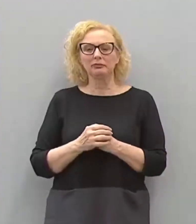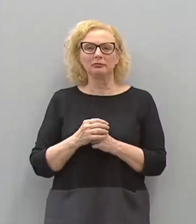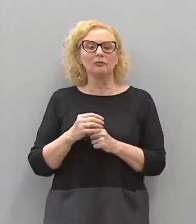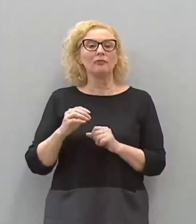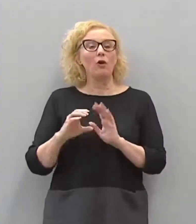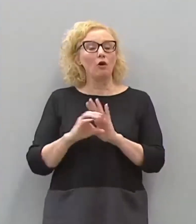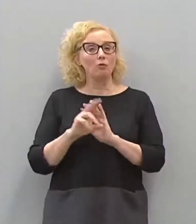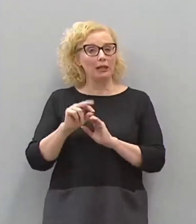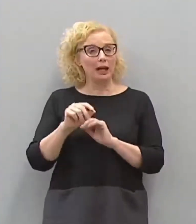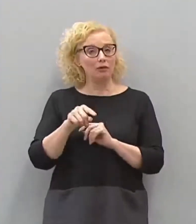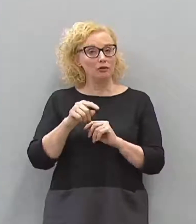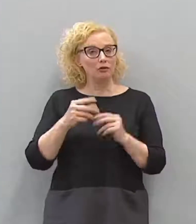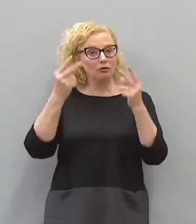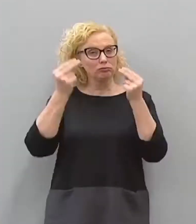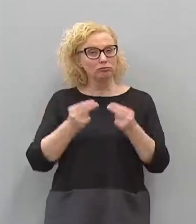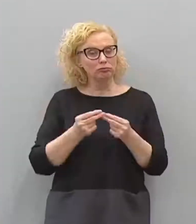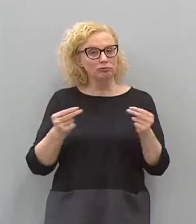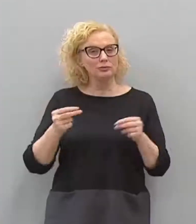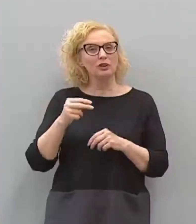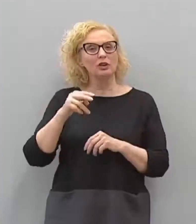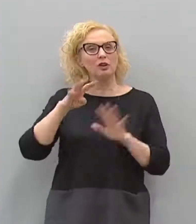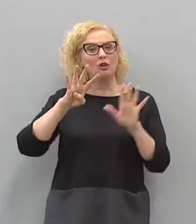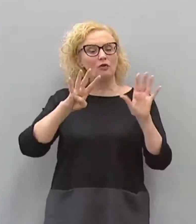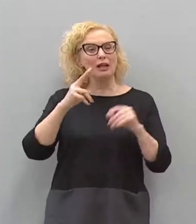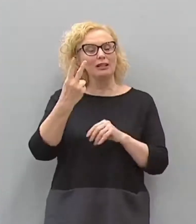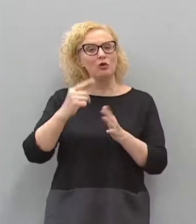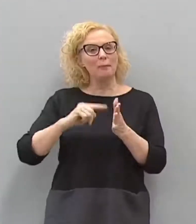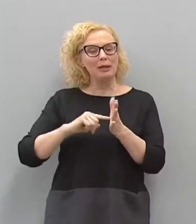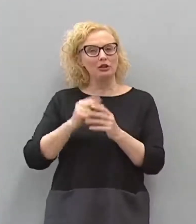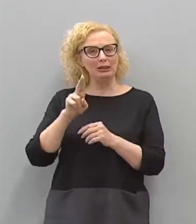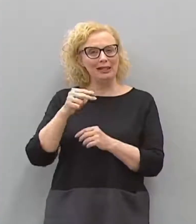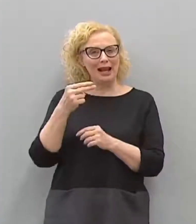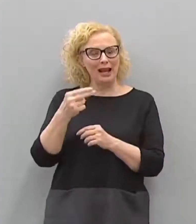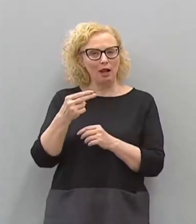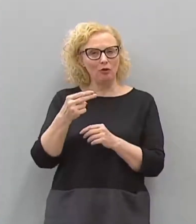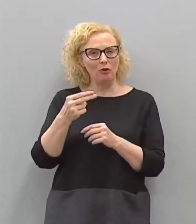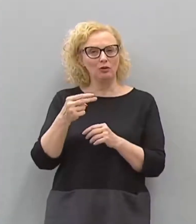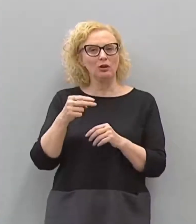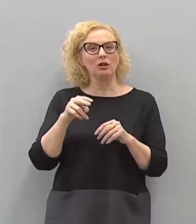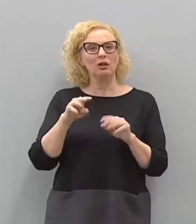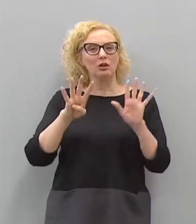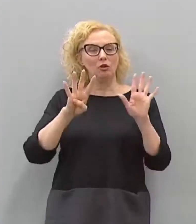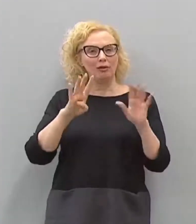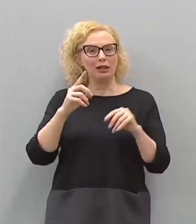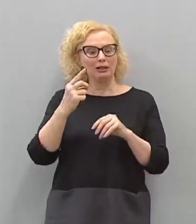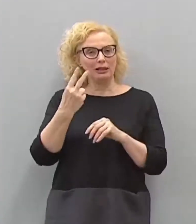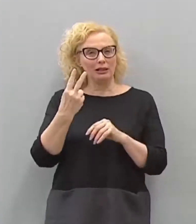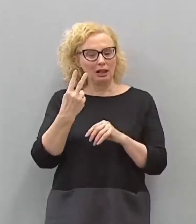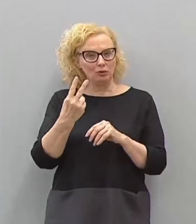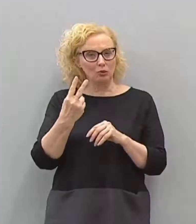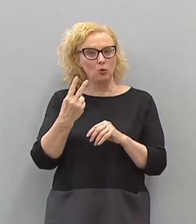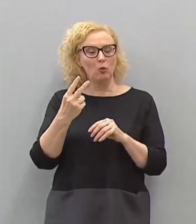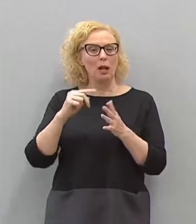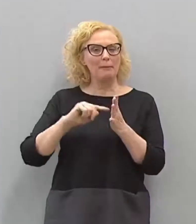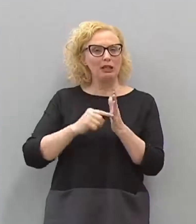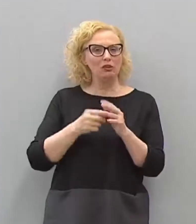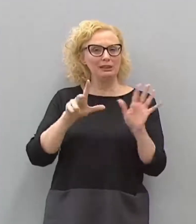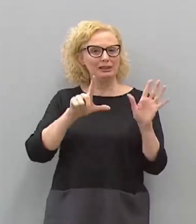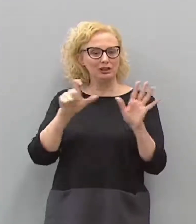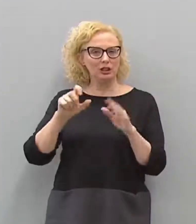di queste opere è di circa 92 milioni 92 milioni 730 mila euro che sono state messe a bilancio